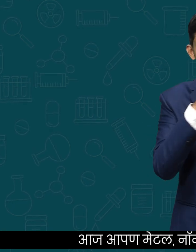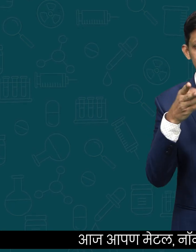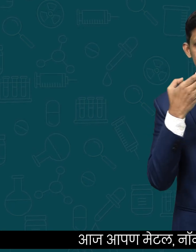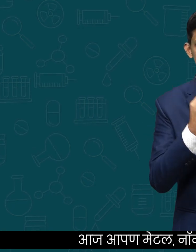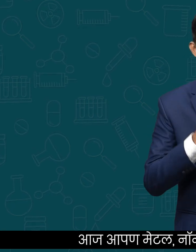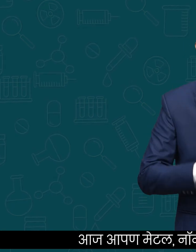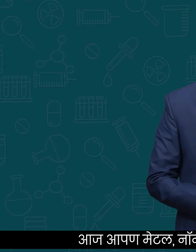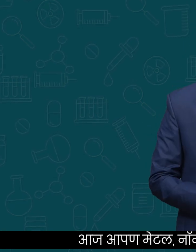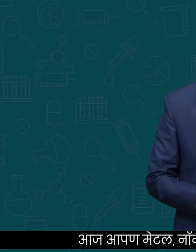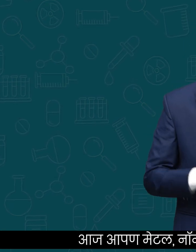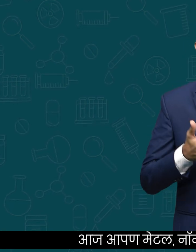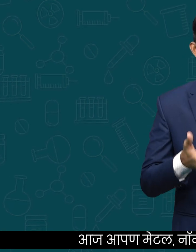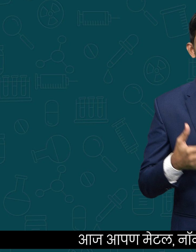वाचू.